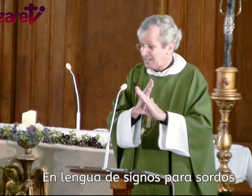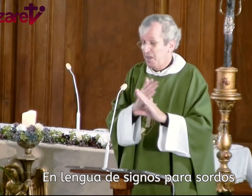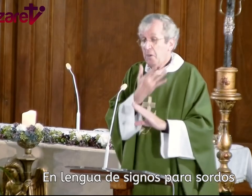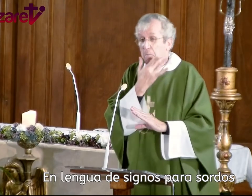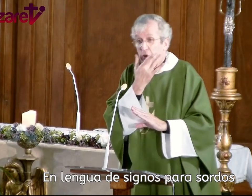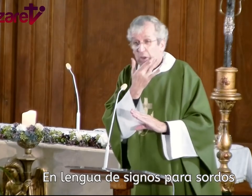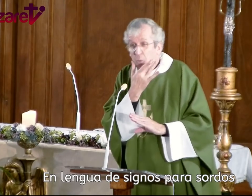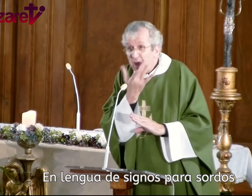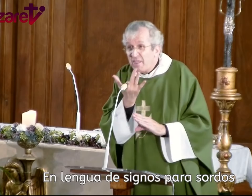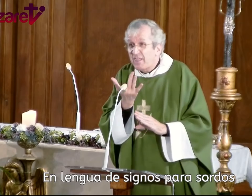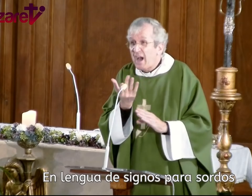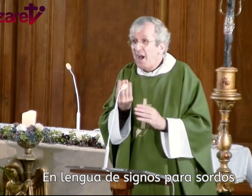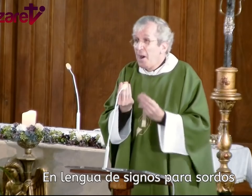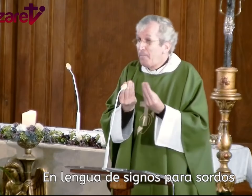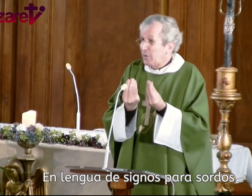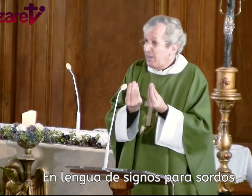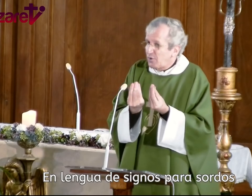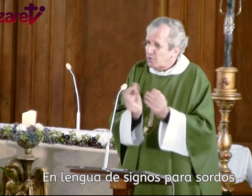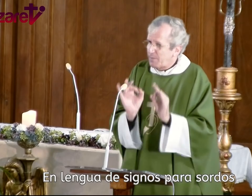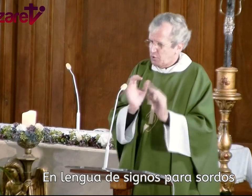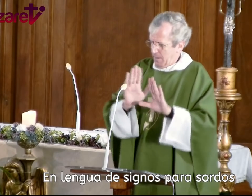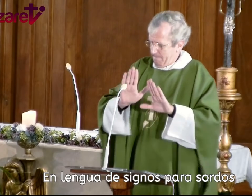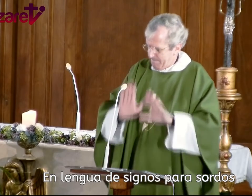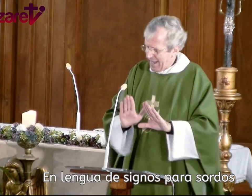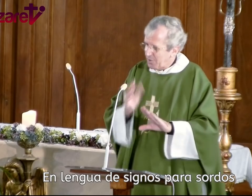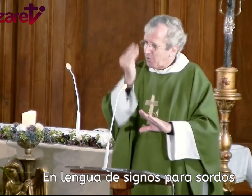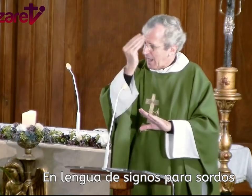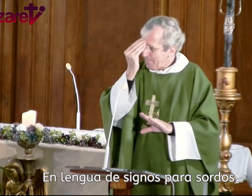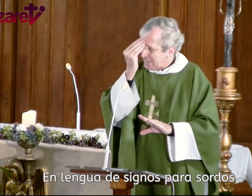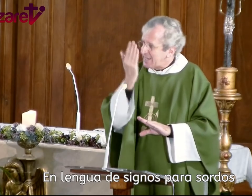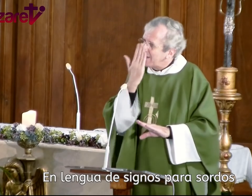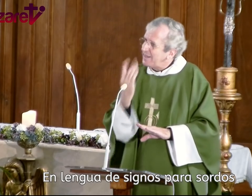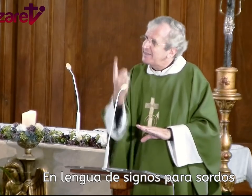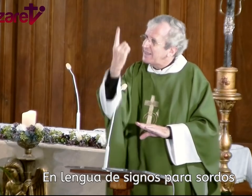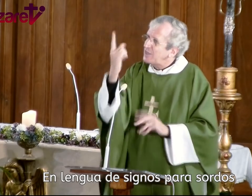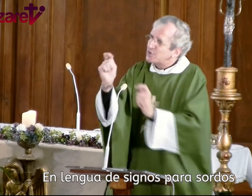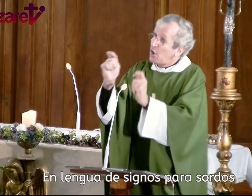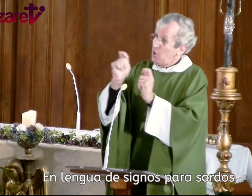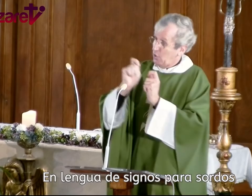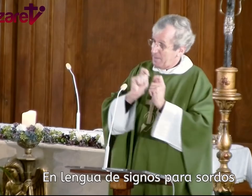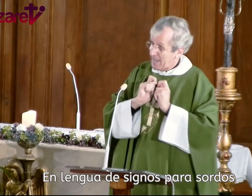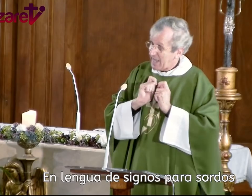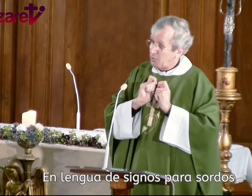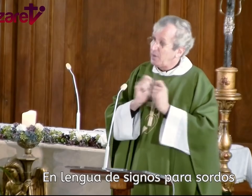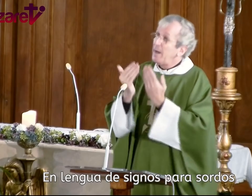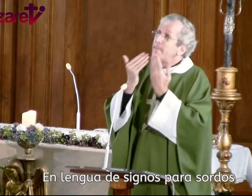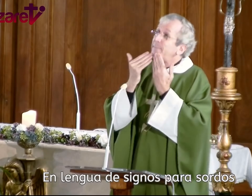Por vergüenza Porque no nos hemos Parado A pensar Delante de Dios Lo que me ha dado Para